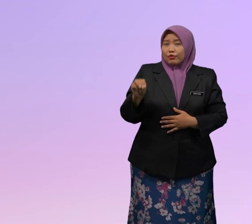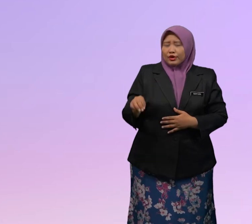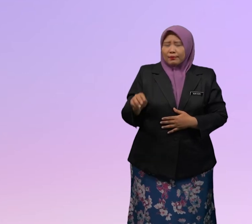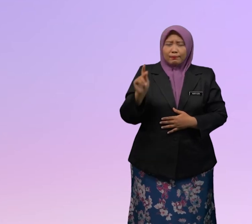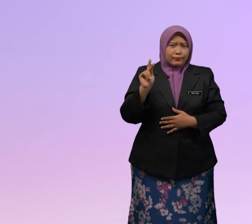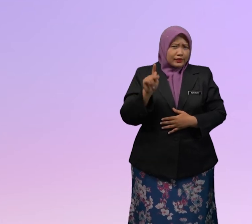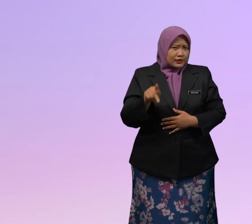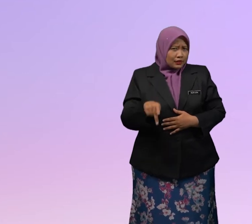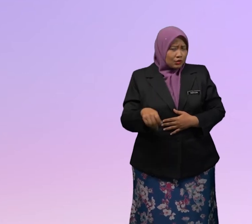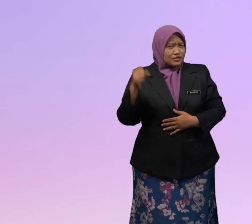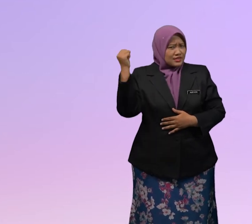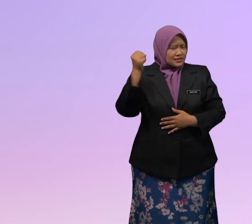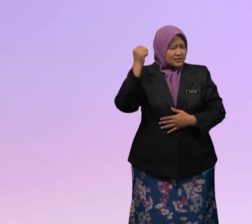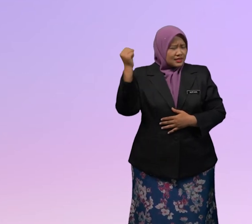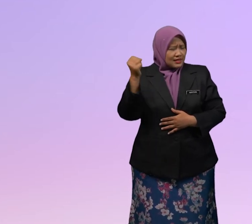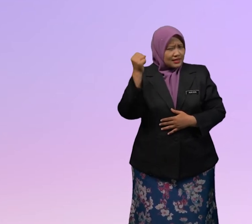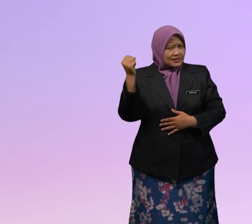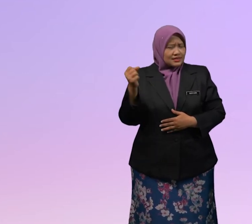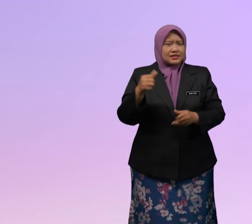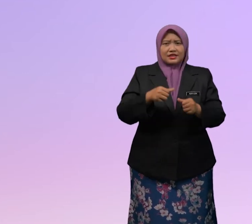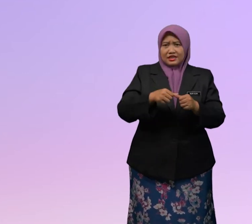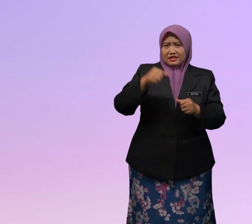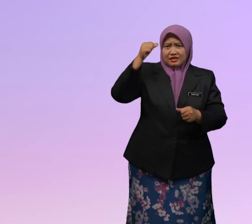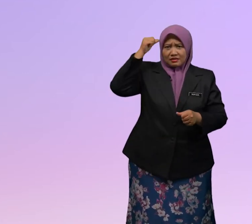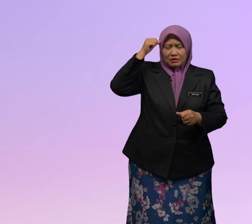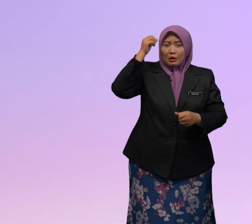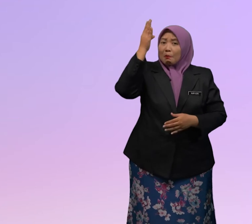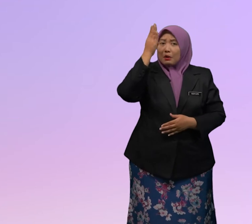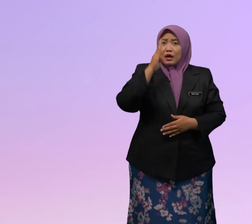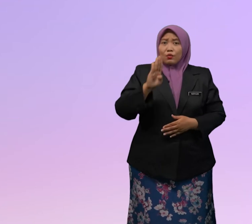Murid-murid perlu sentiasa ingat bahawa